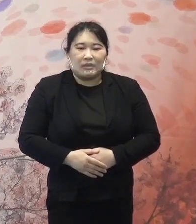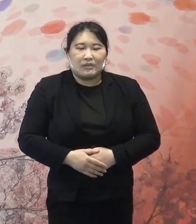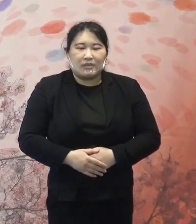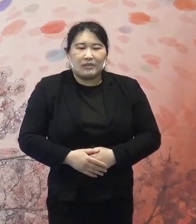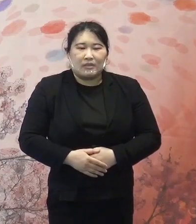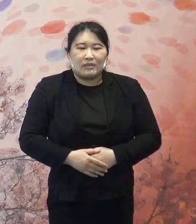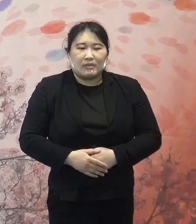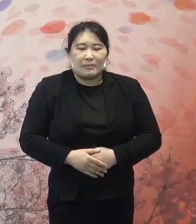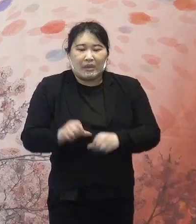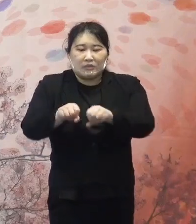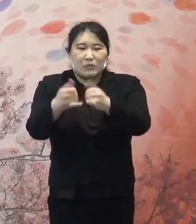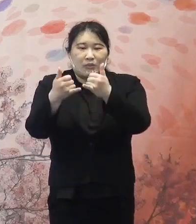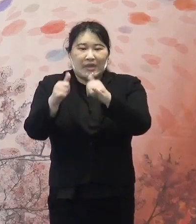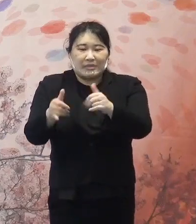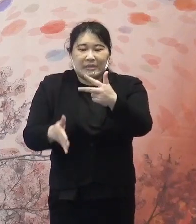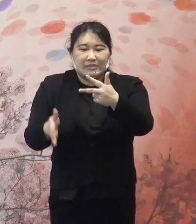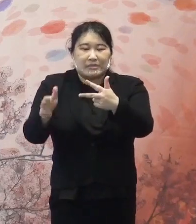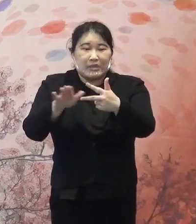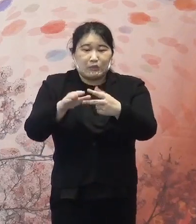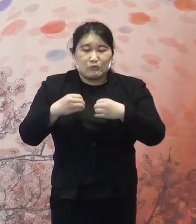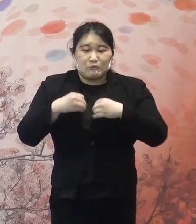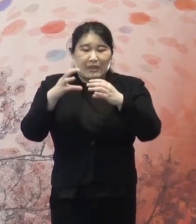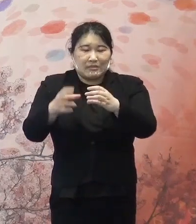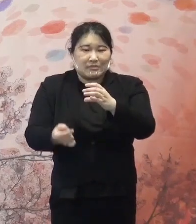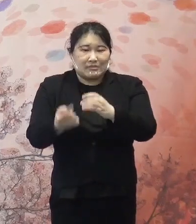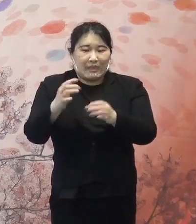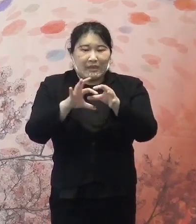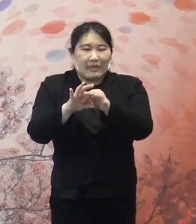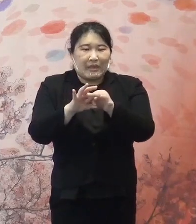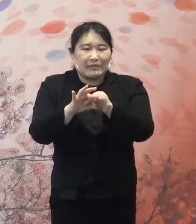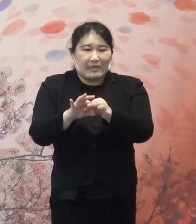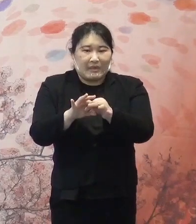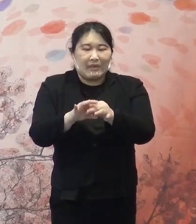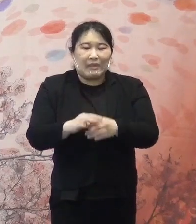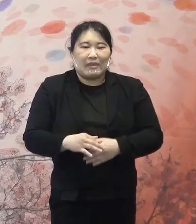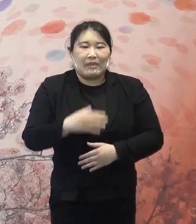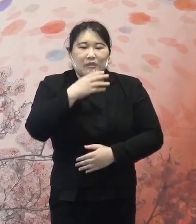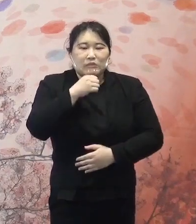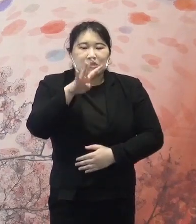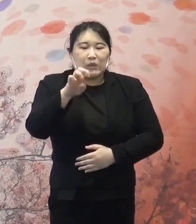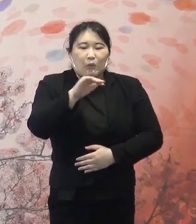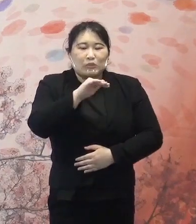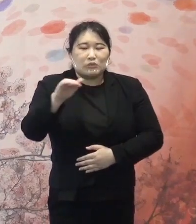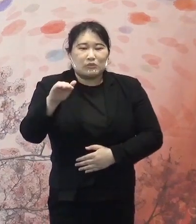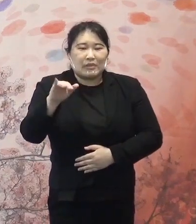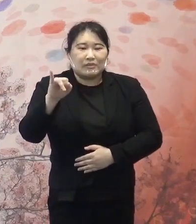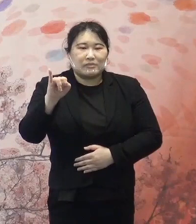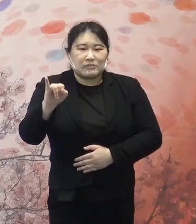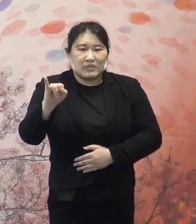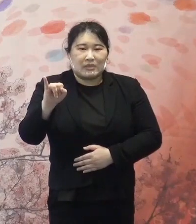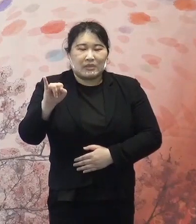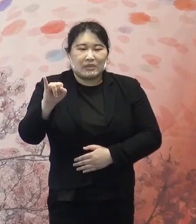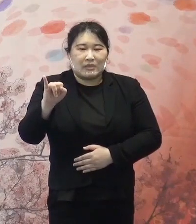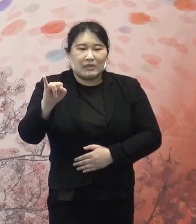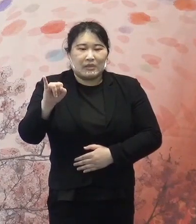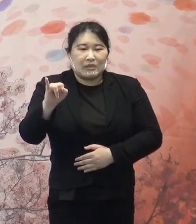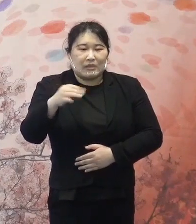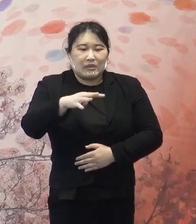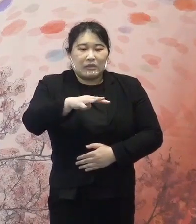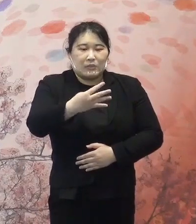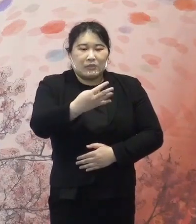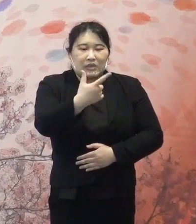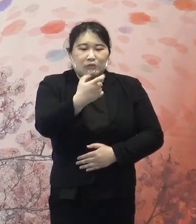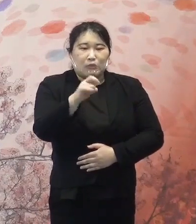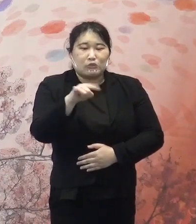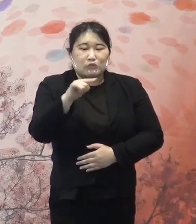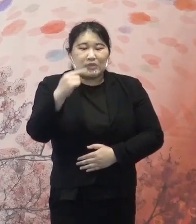こちらは障害者施設クラスターの関連の方となります。40代女性の方、症例でいうと460番目